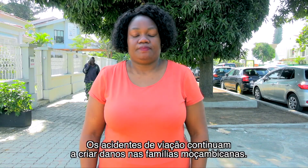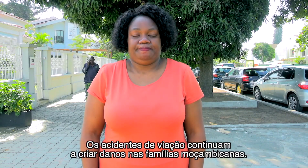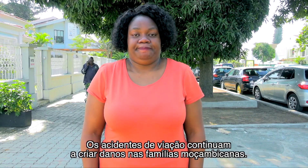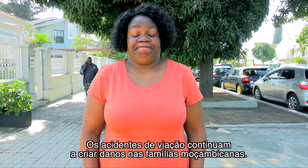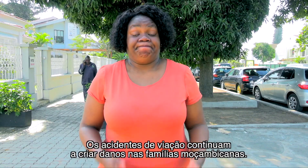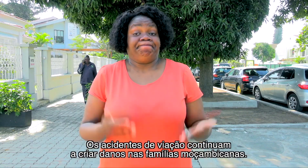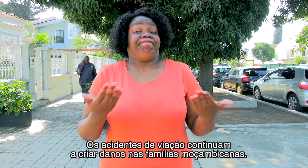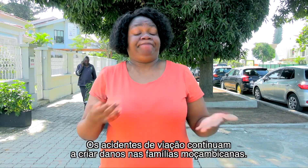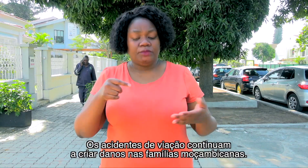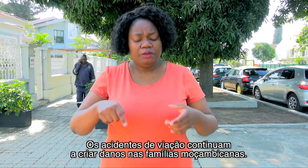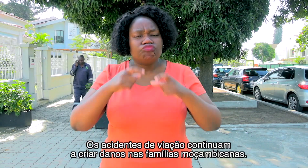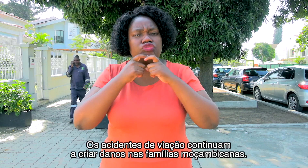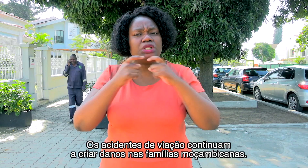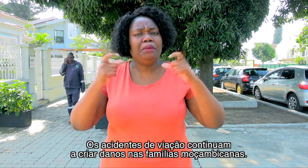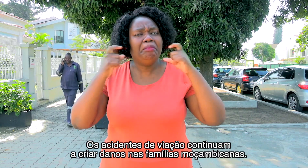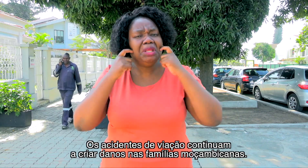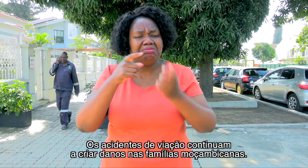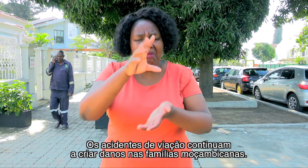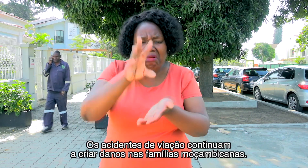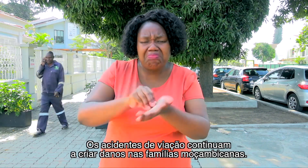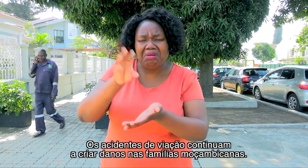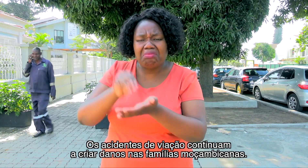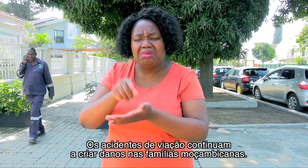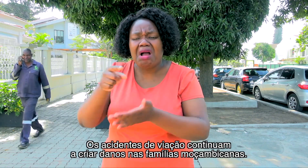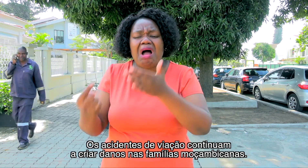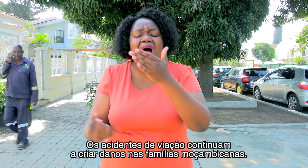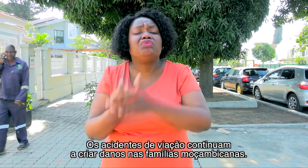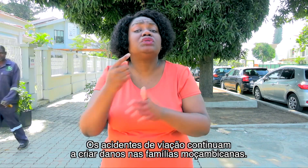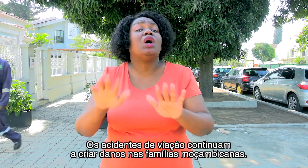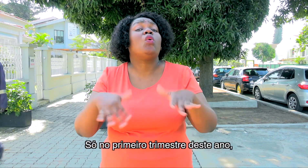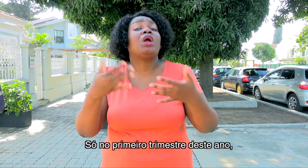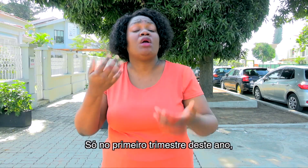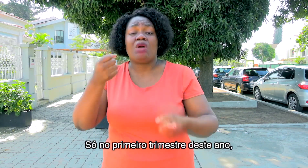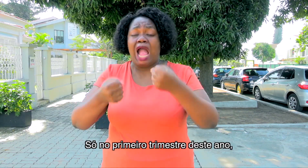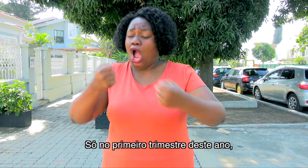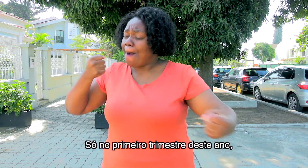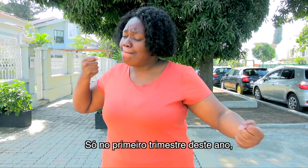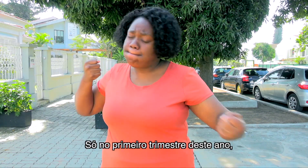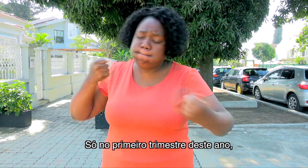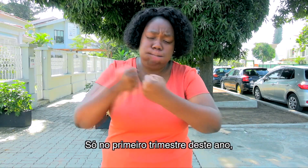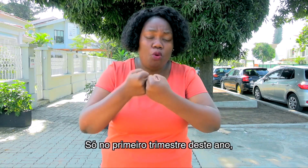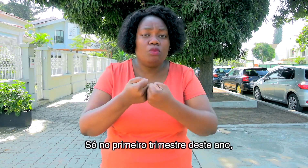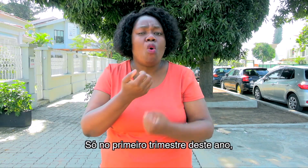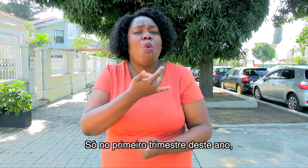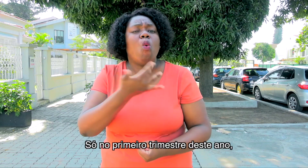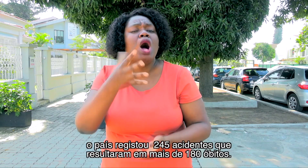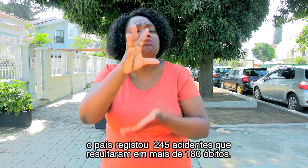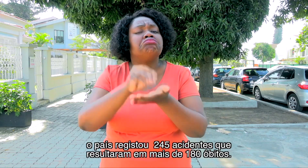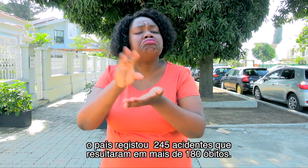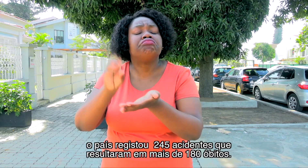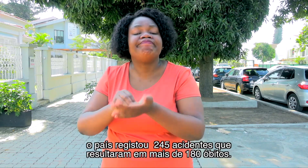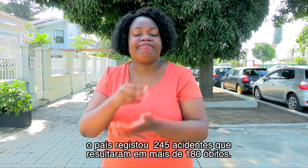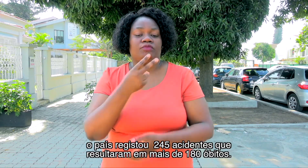Os acidentes de viação continuam a criar danos nas famílias moçambicanas. Só no primeiro trimestre deste ano, o